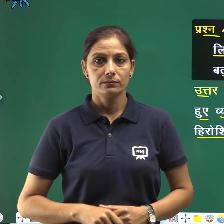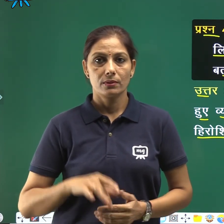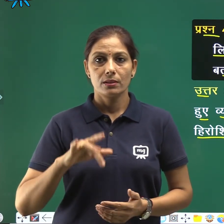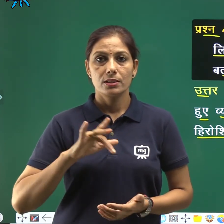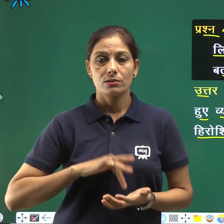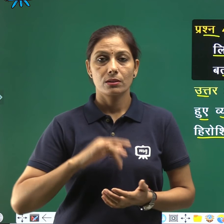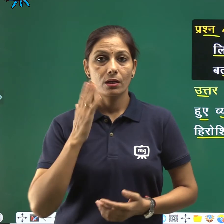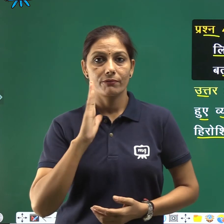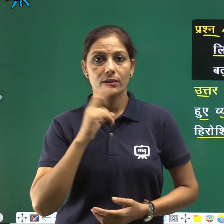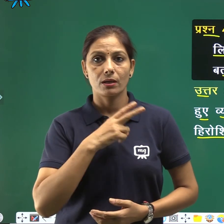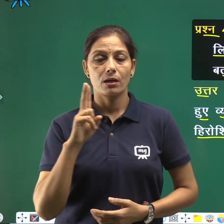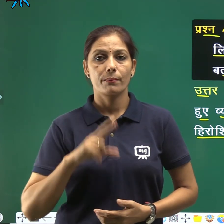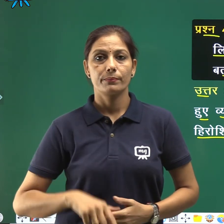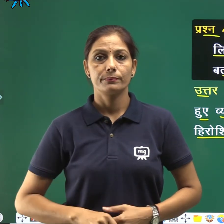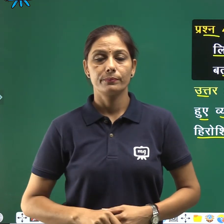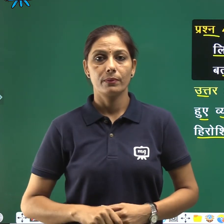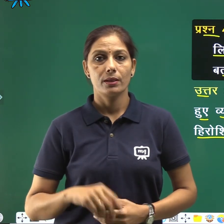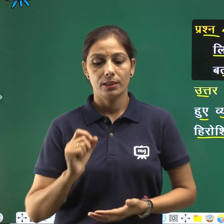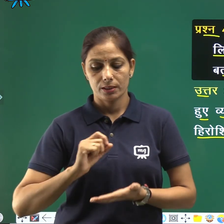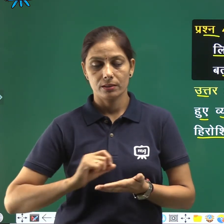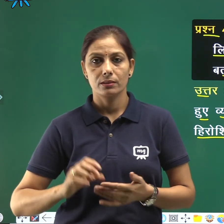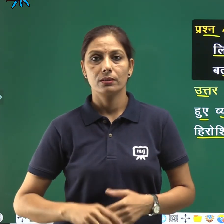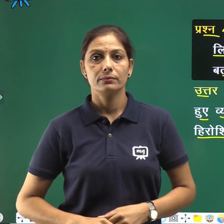हिरोशिमा कविता लिखी।